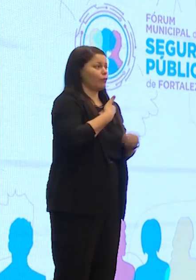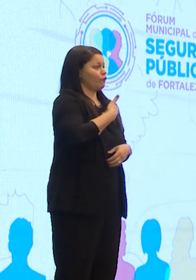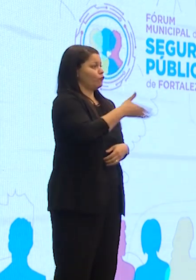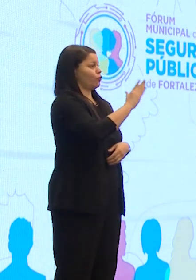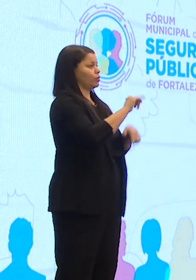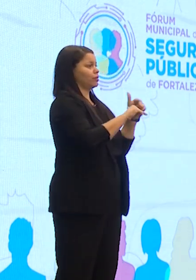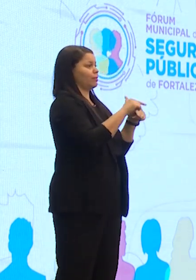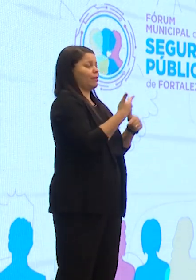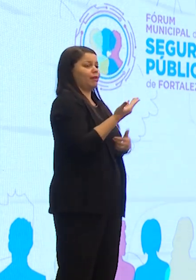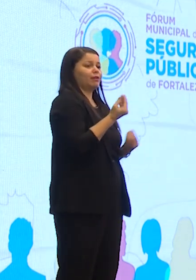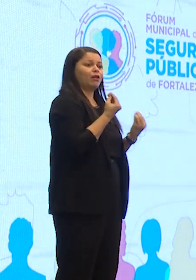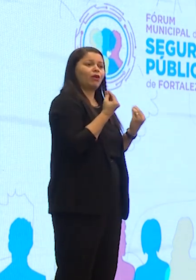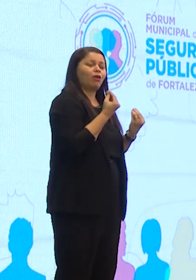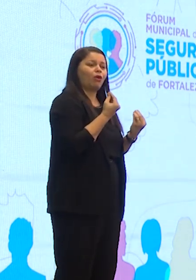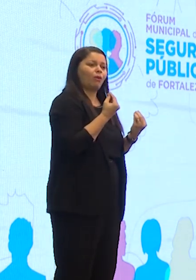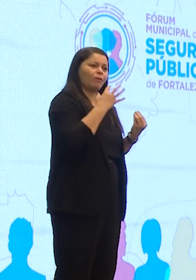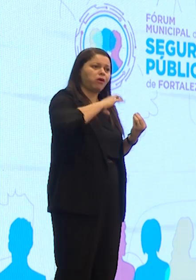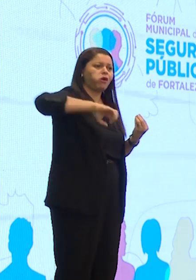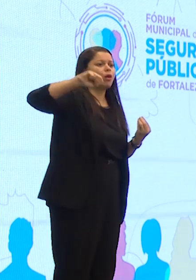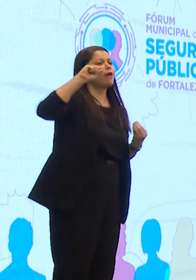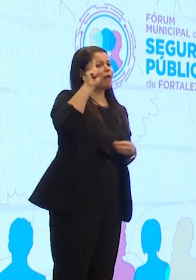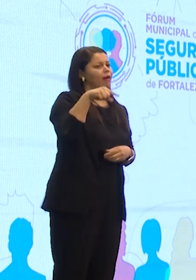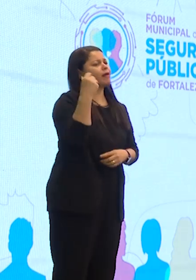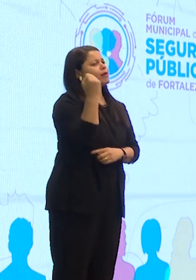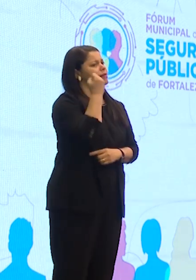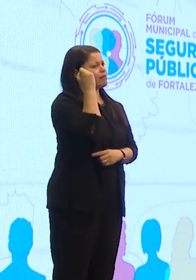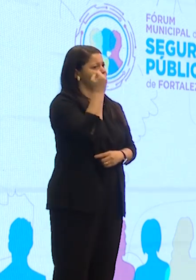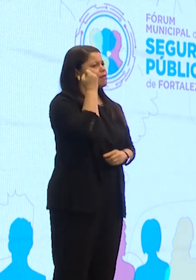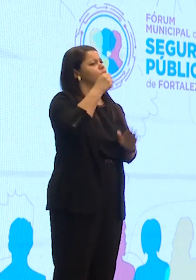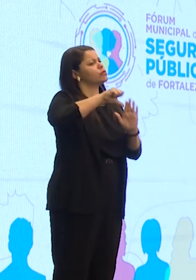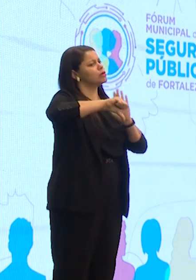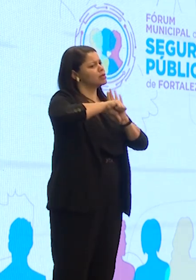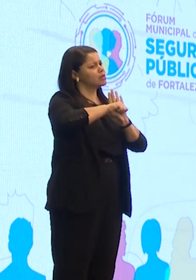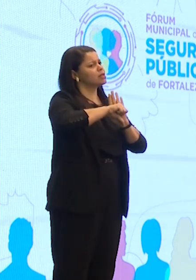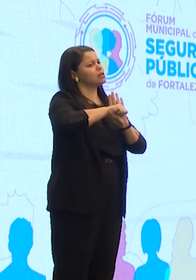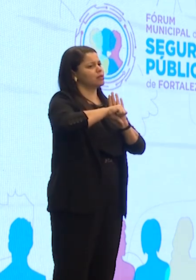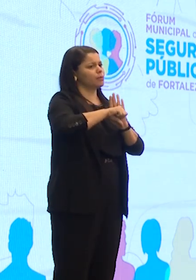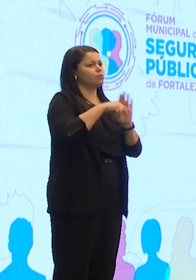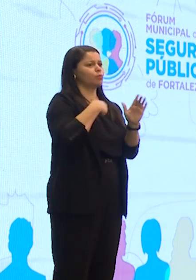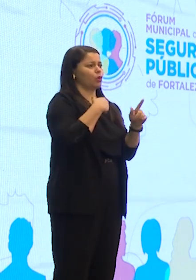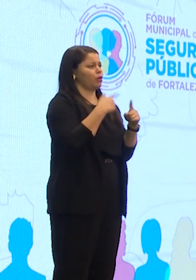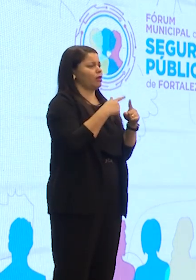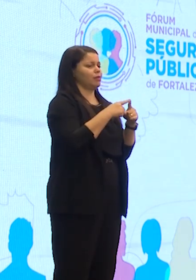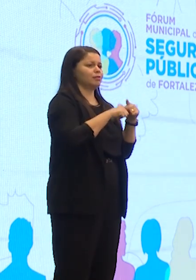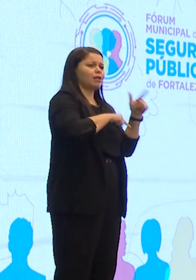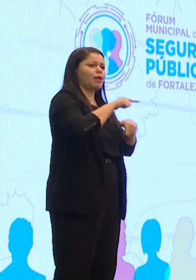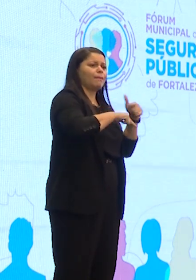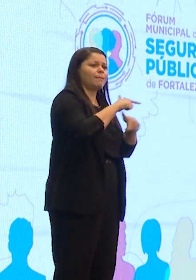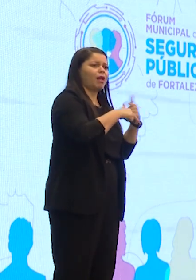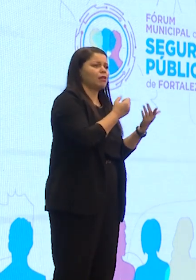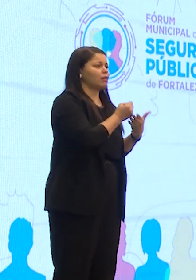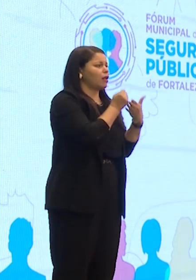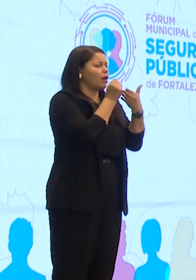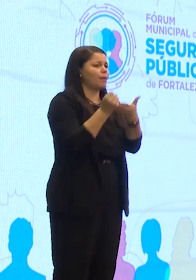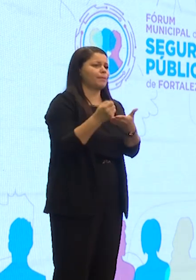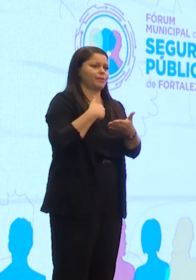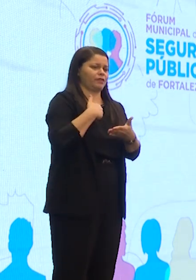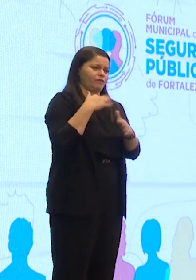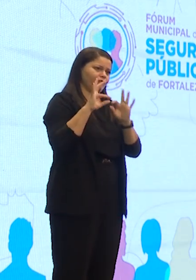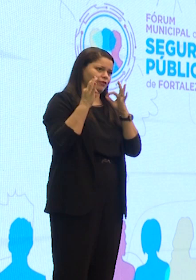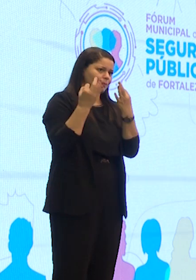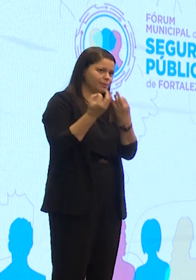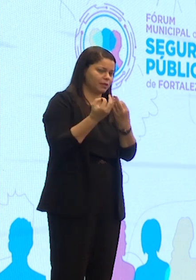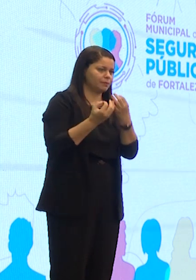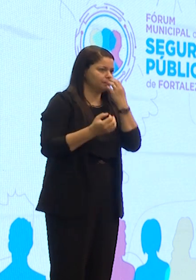família. Nós temos aqui no Ceará uma situação muito importante, eu diria